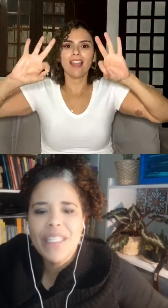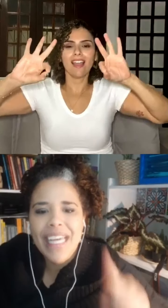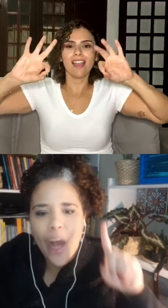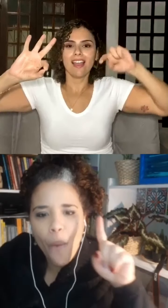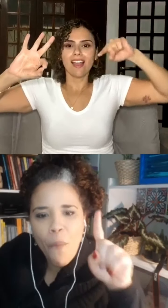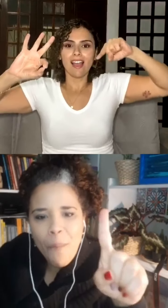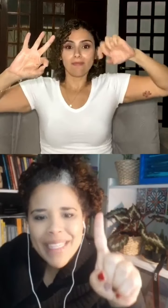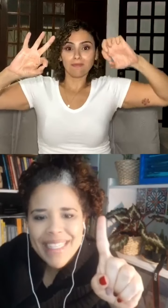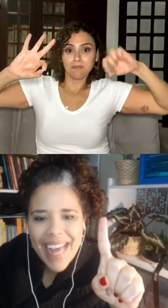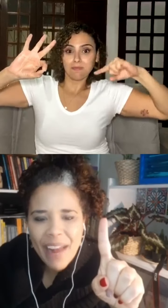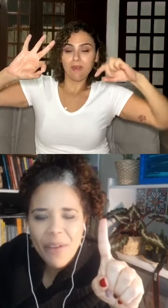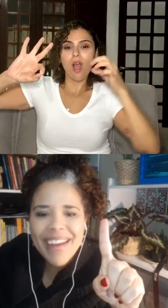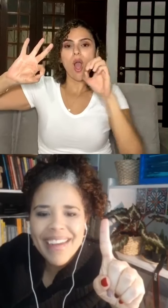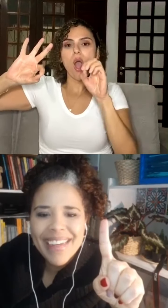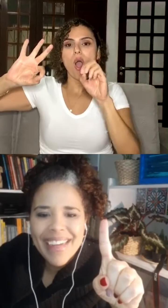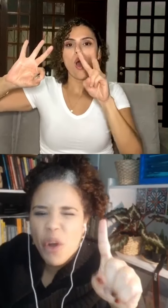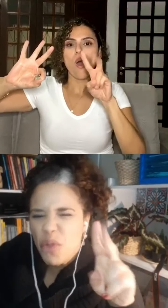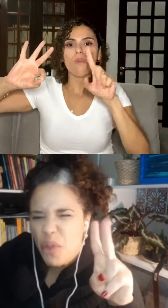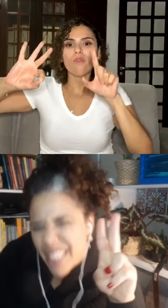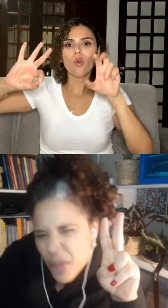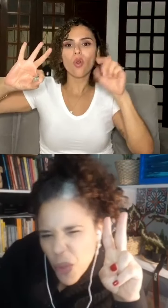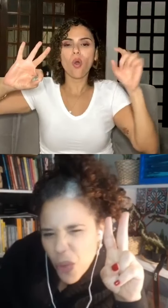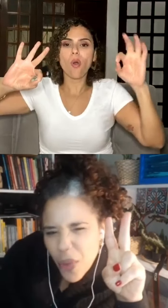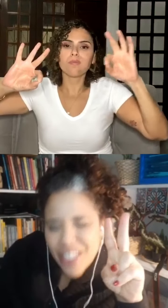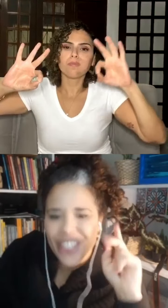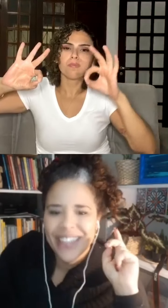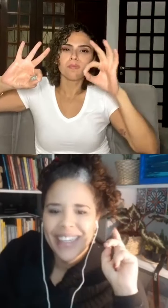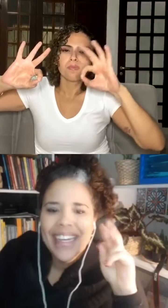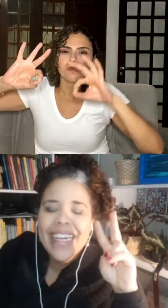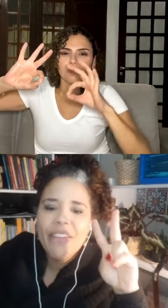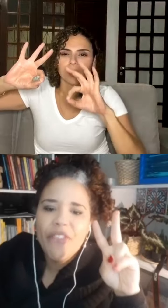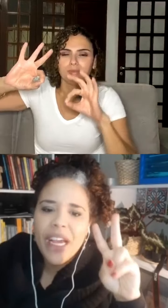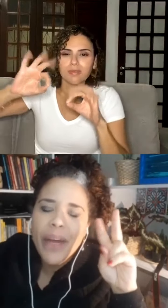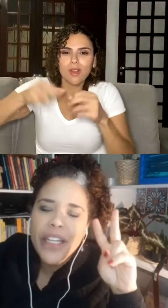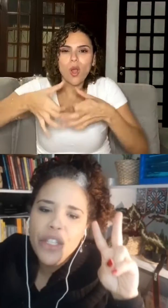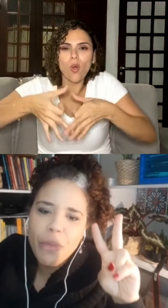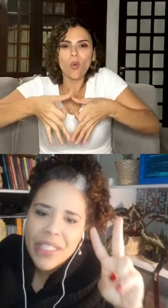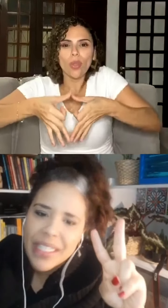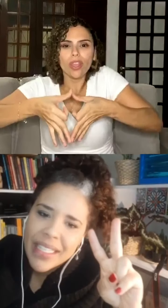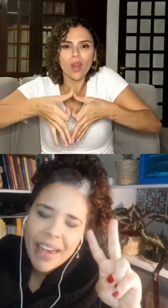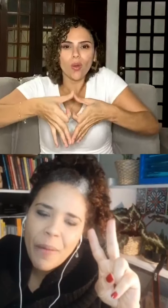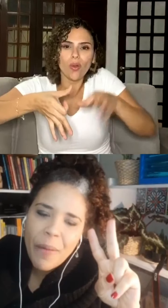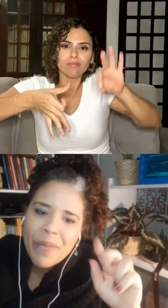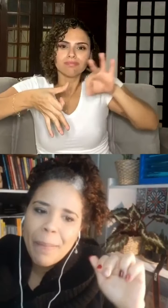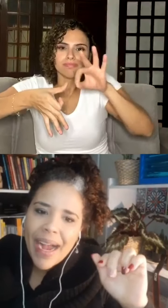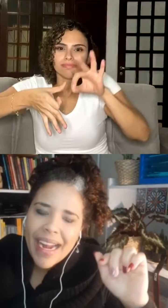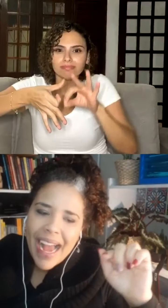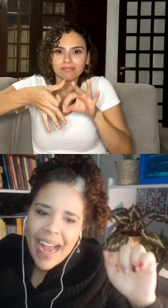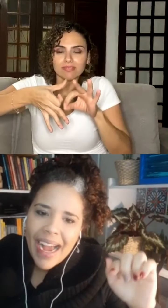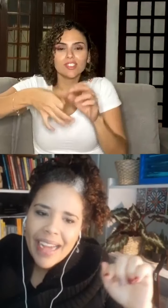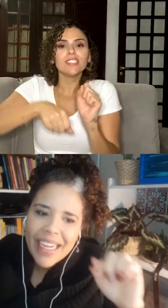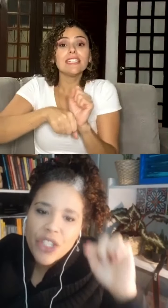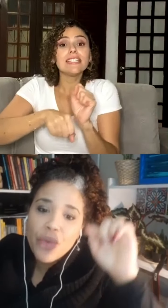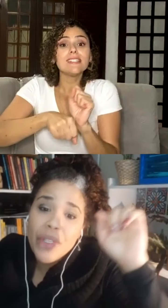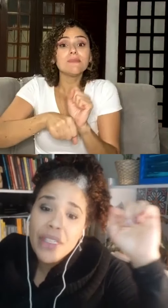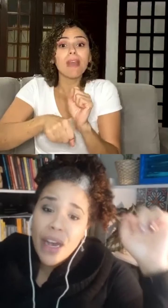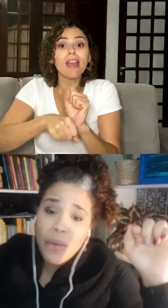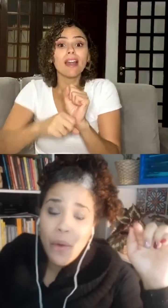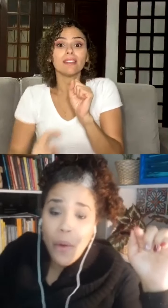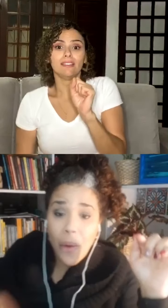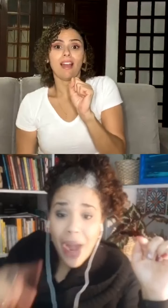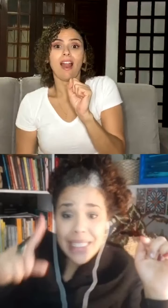produzir uma célula, ou no máximo duas, que ficam à disposição para a